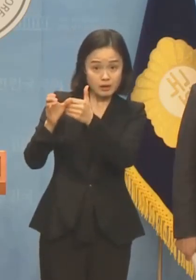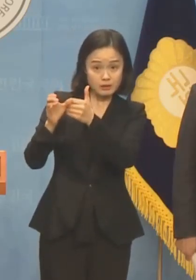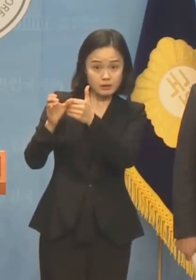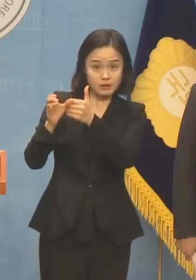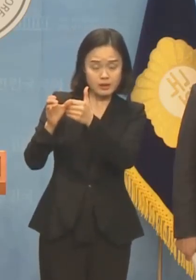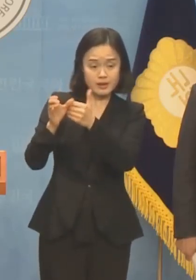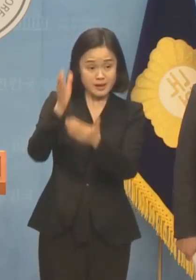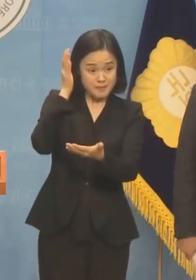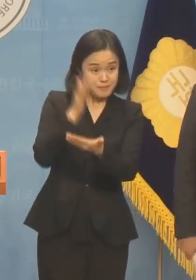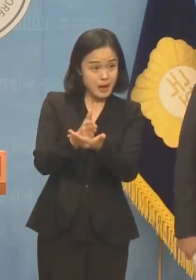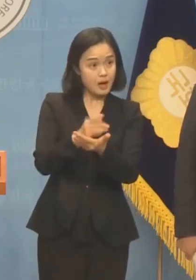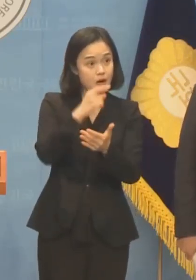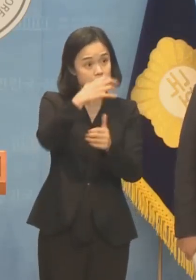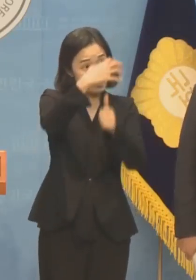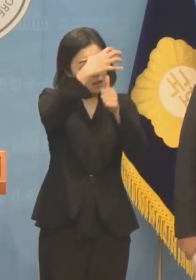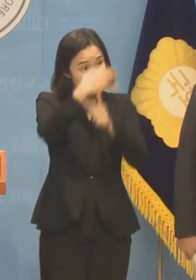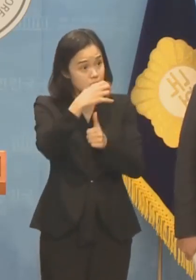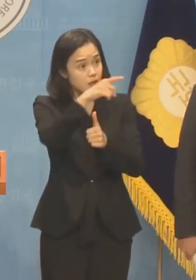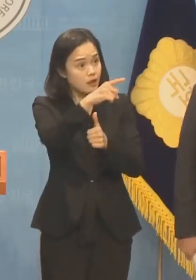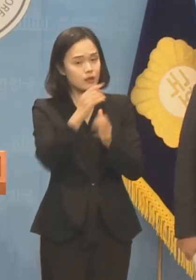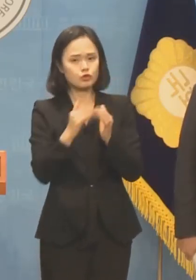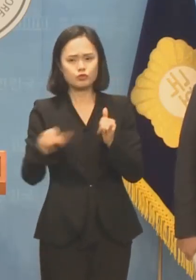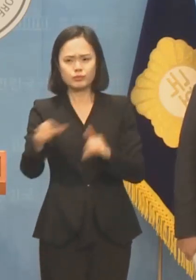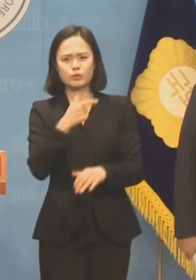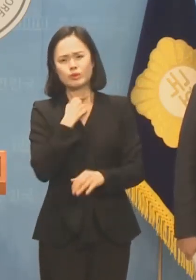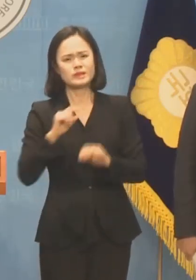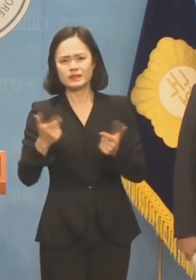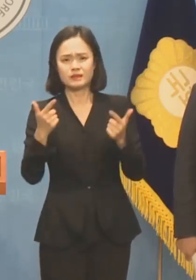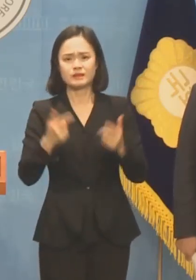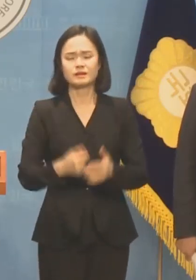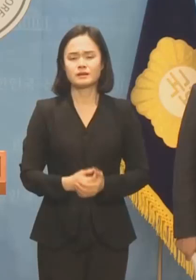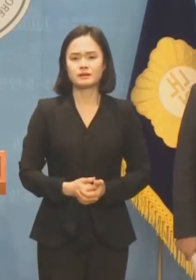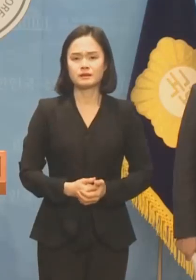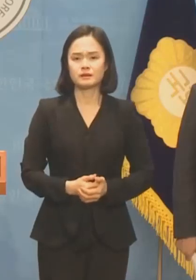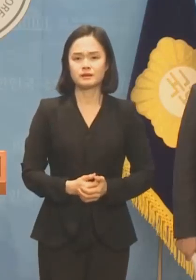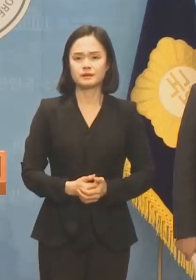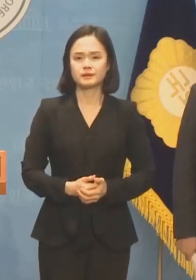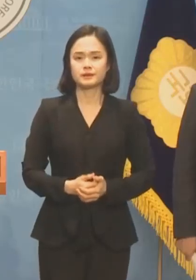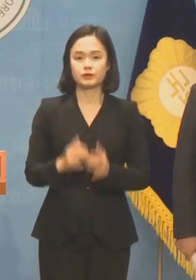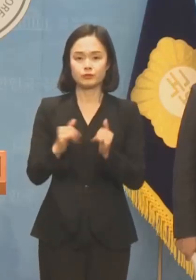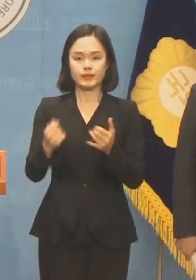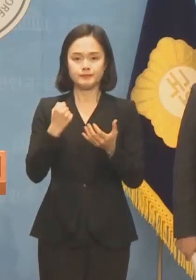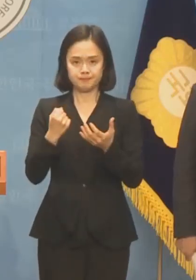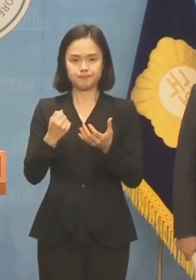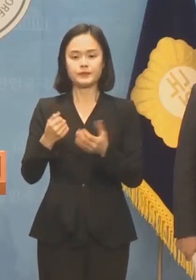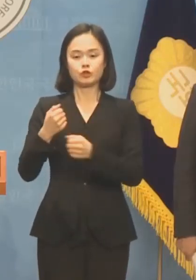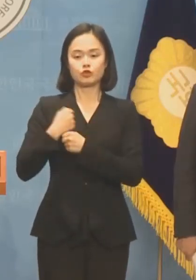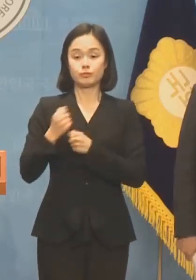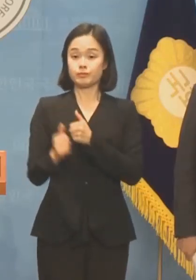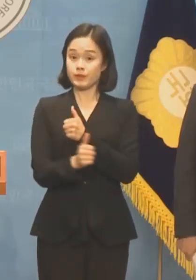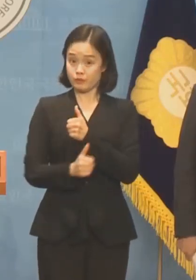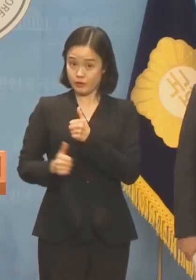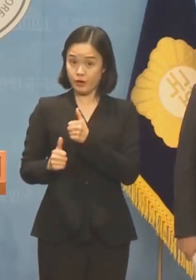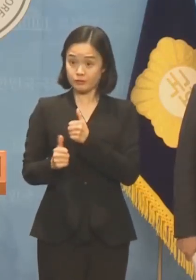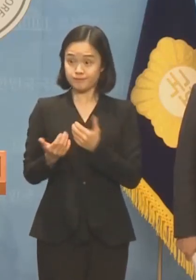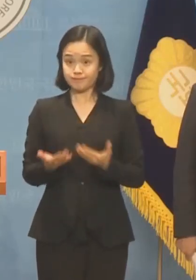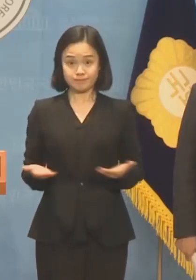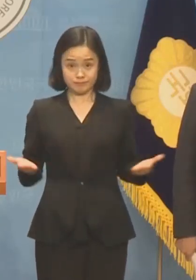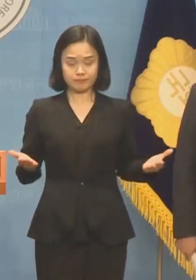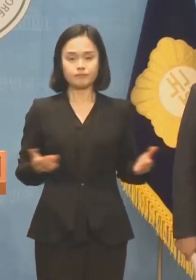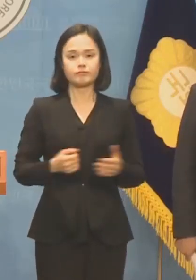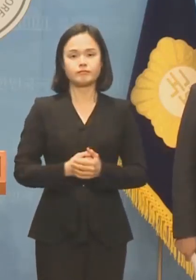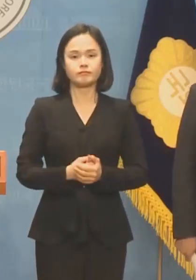하는 상황을 국민들은 원치 않을 것입니다. 이에 우리 국민의힘 국방위원들은 더불어민주당이 이러한